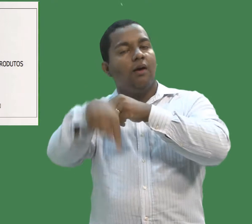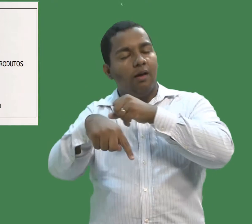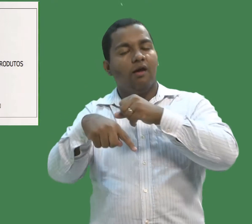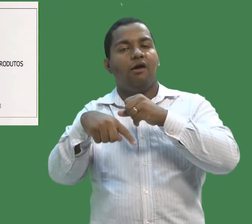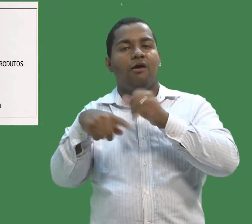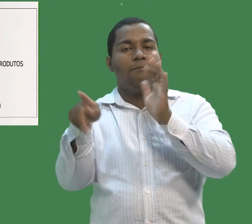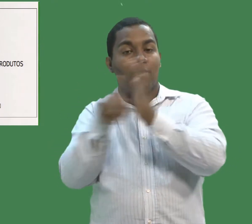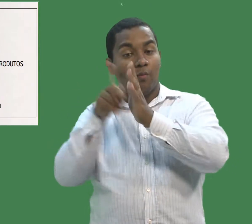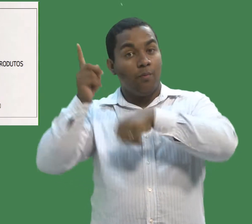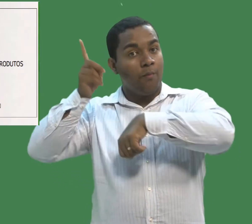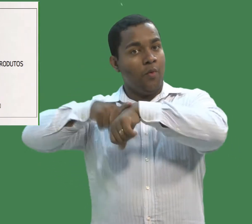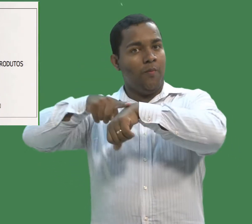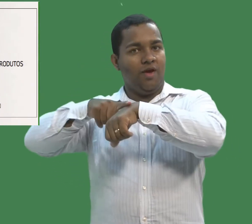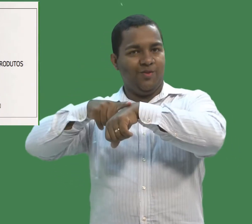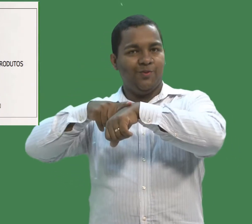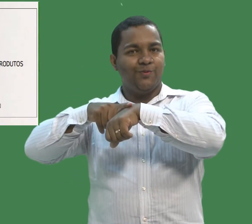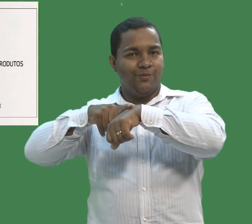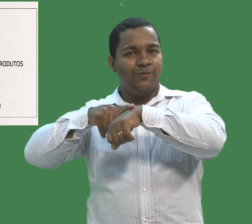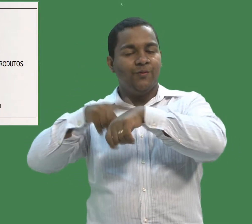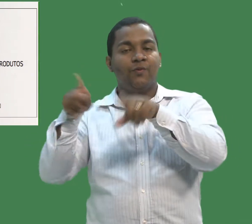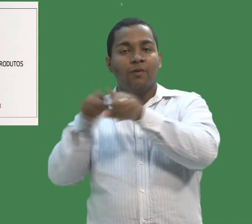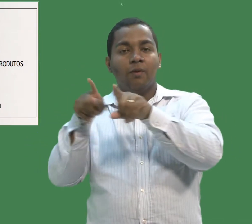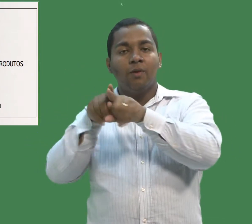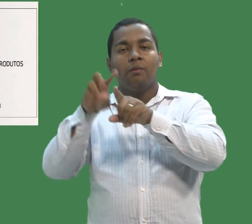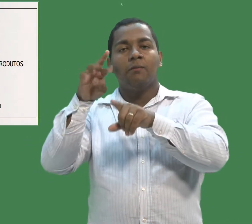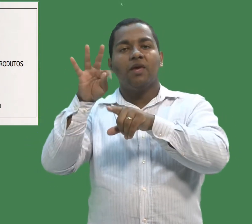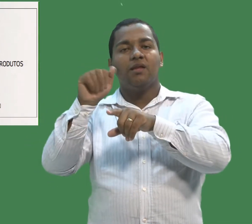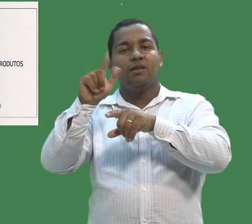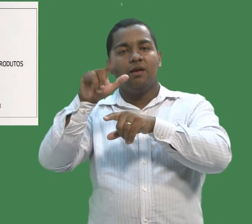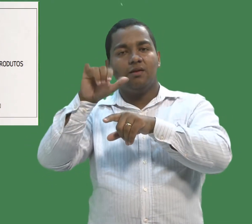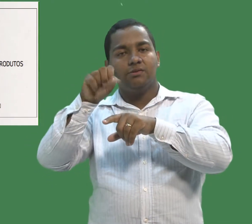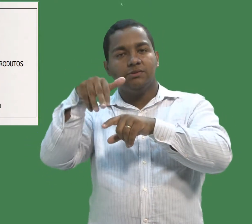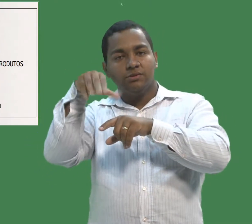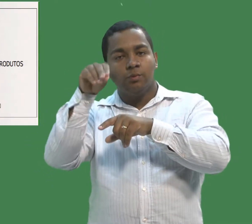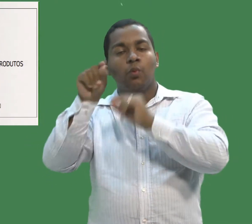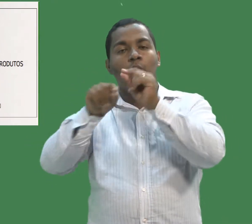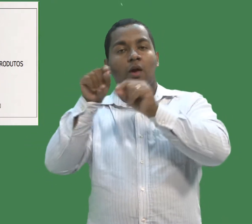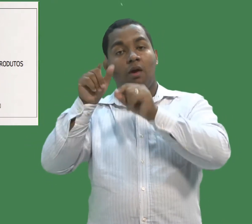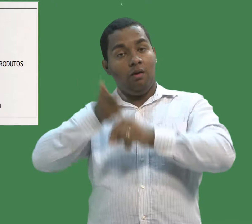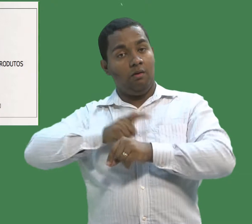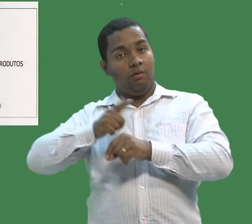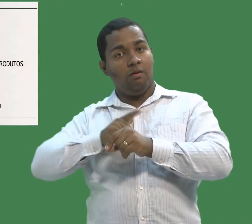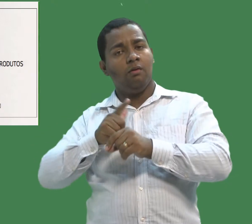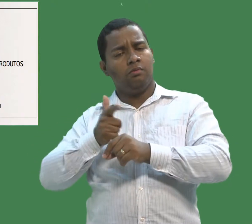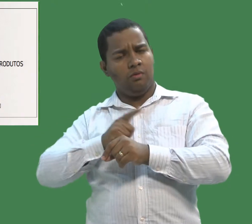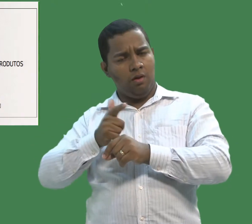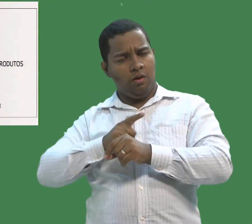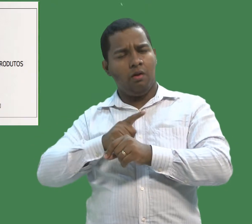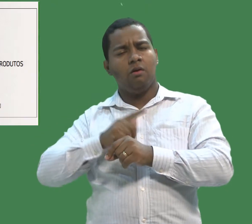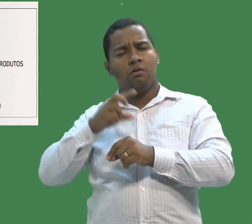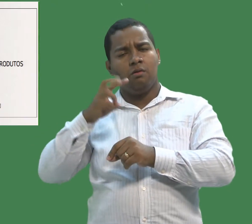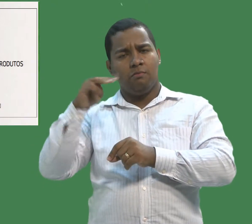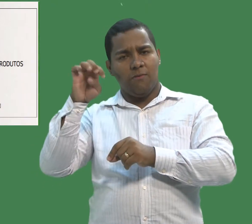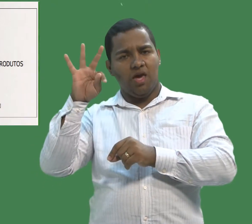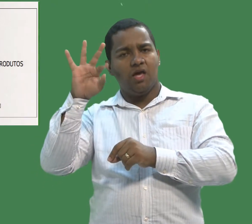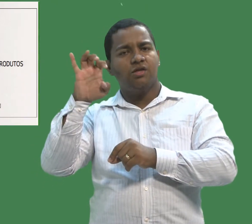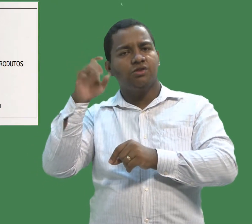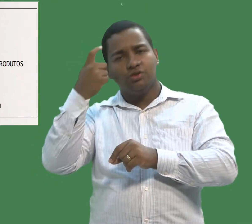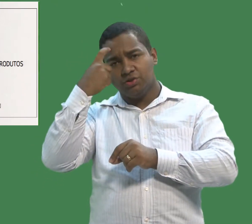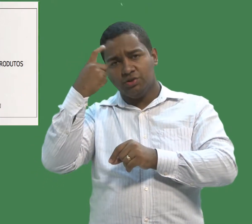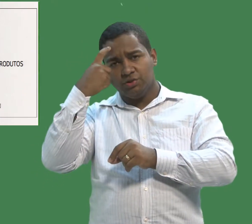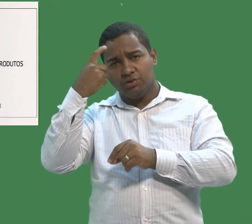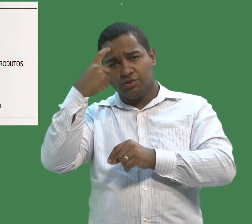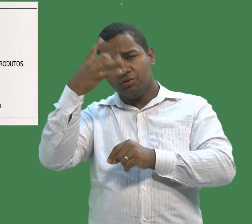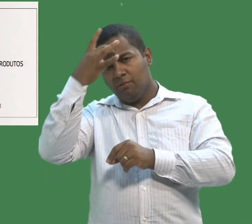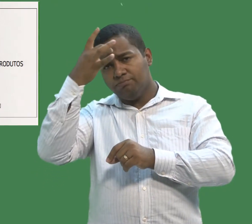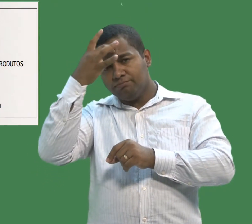tem como resultado os processos adquiridos desse momento, né, desse instante. No mentalismo, ele pleiteia a existência da